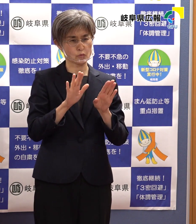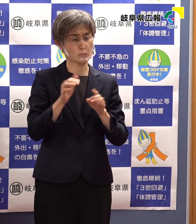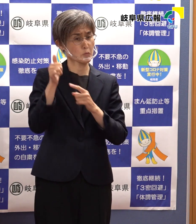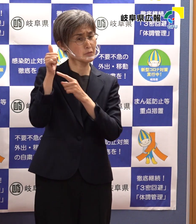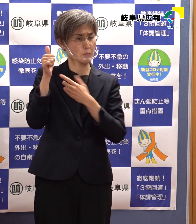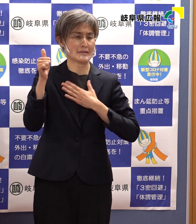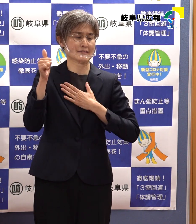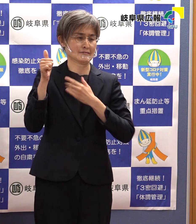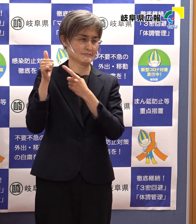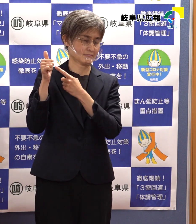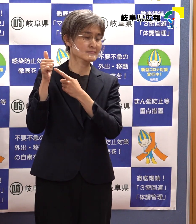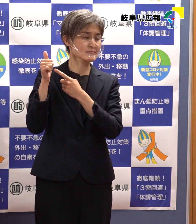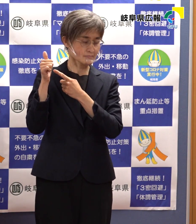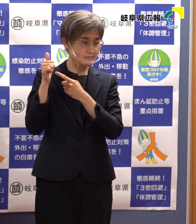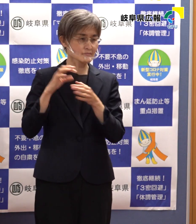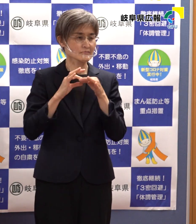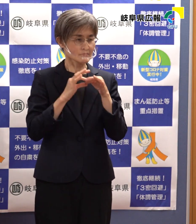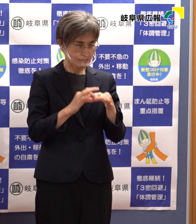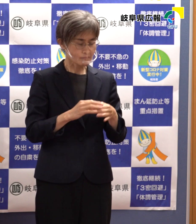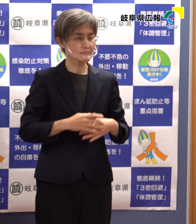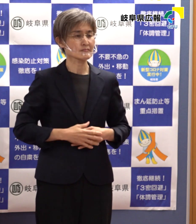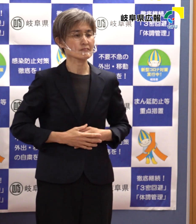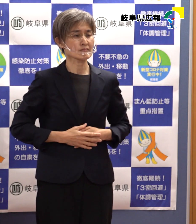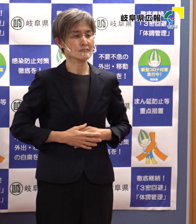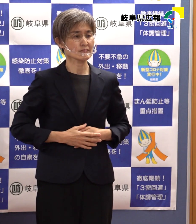ので、私としては